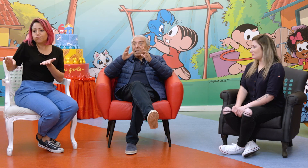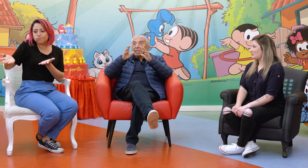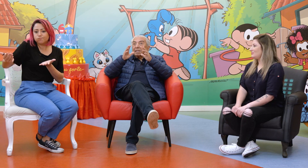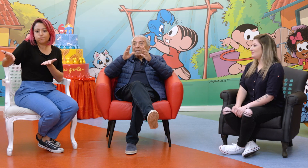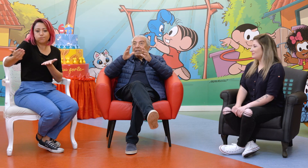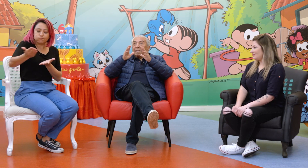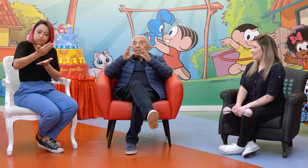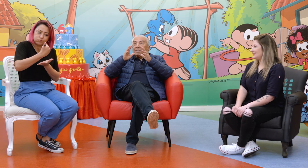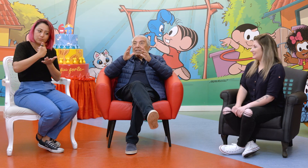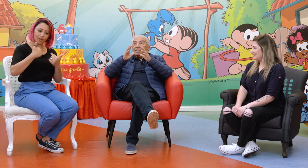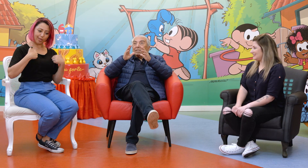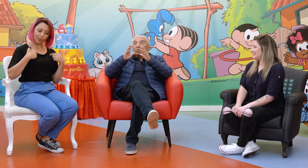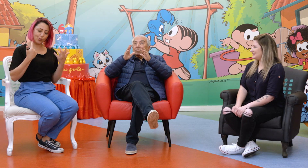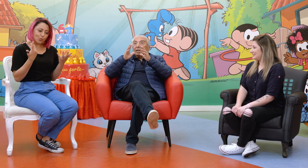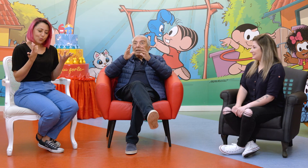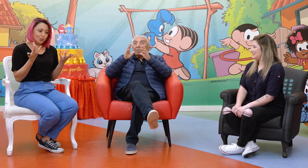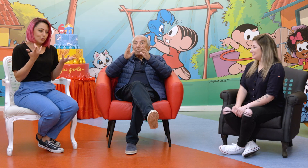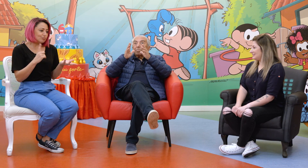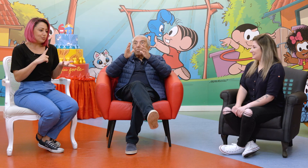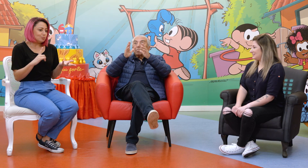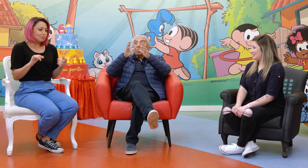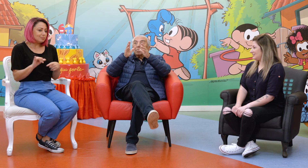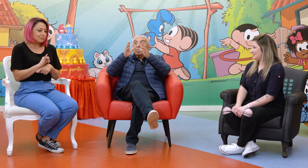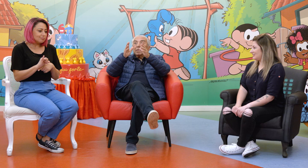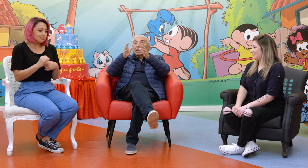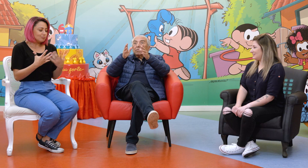alguma maneira, de uma